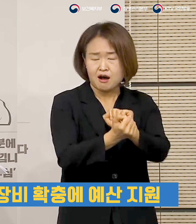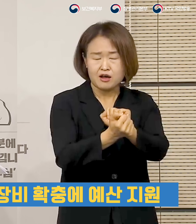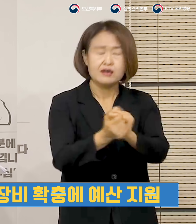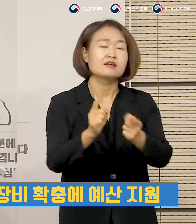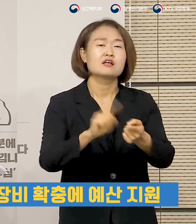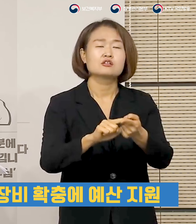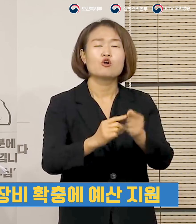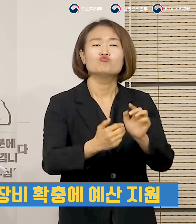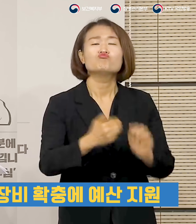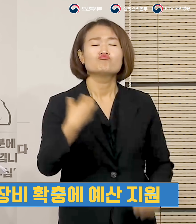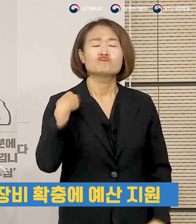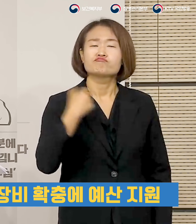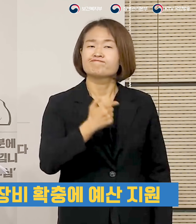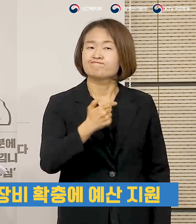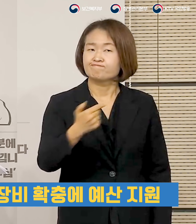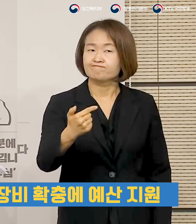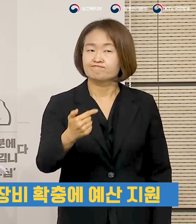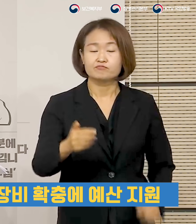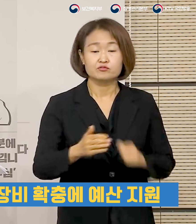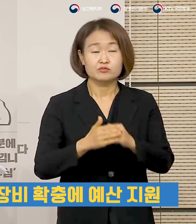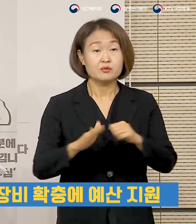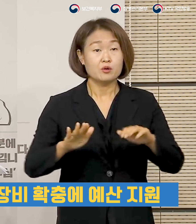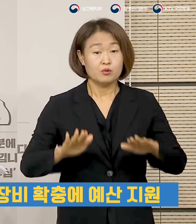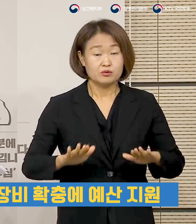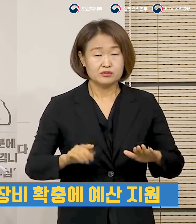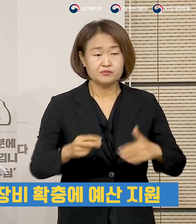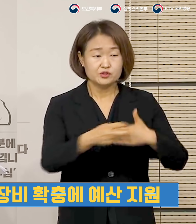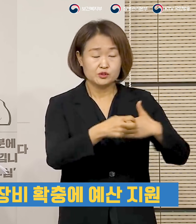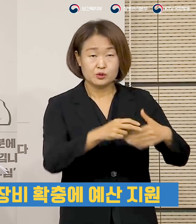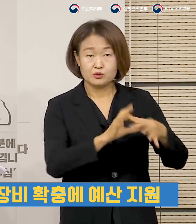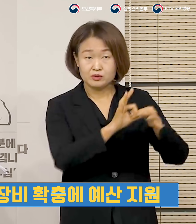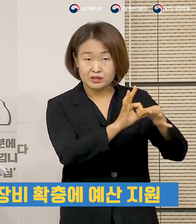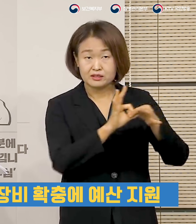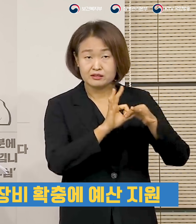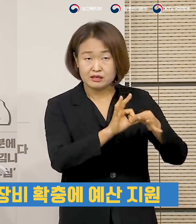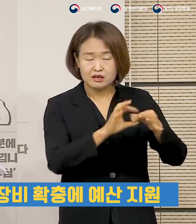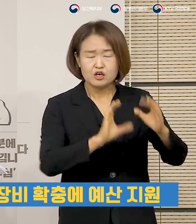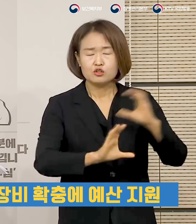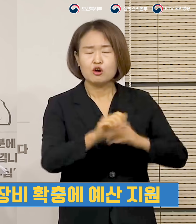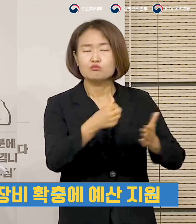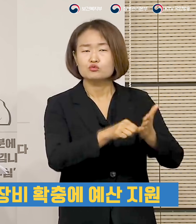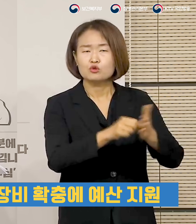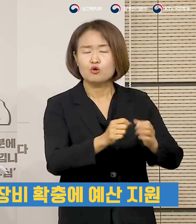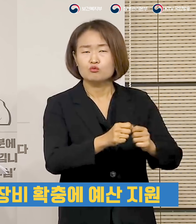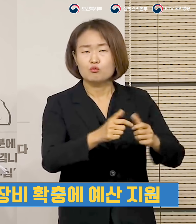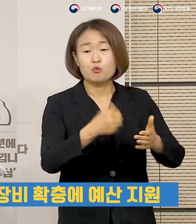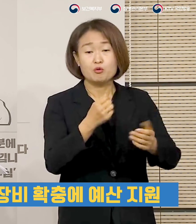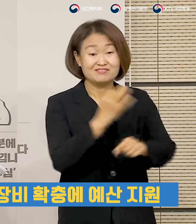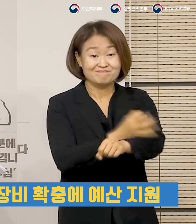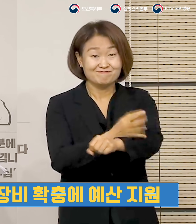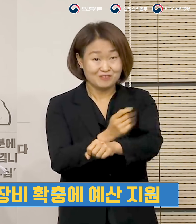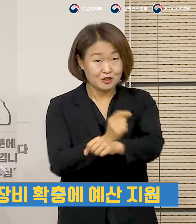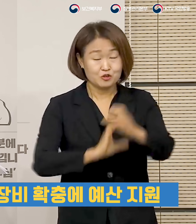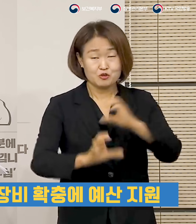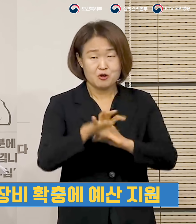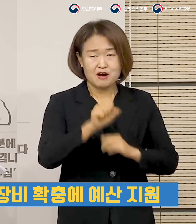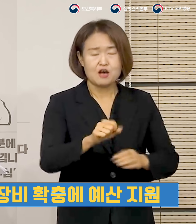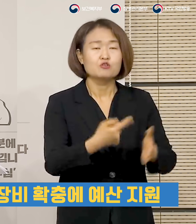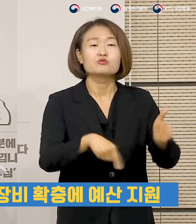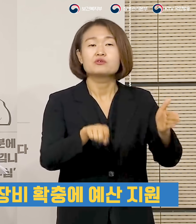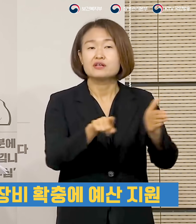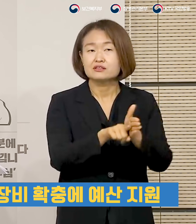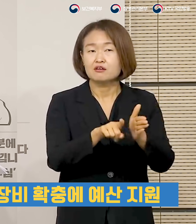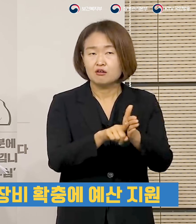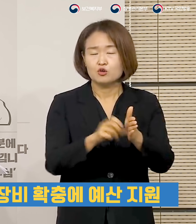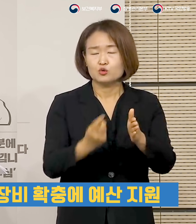역할을 해오고 있습니다. 정부는 의료기관의 시설과 장비를 확충할 수 있는 예산을 지원하여 선별진료소가